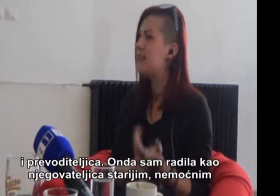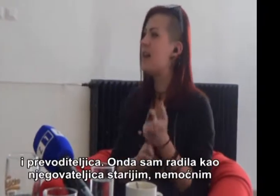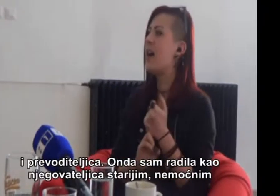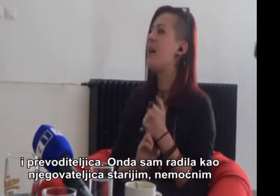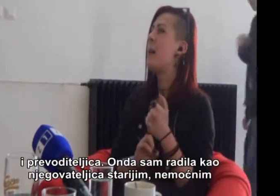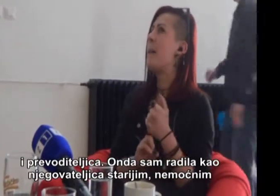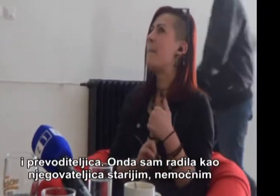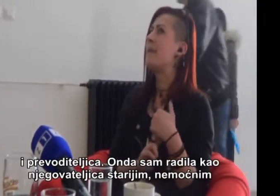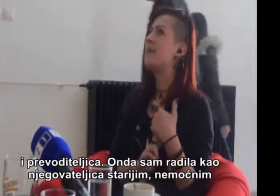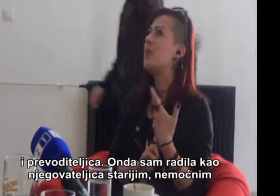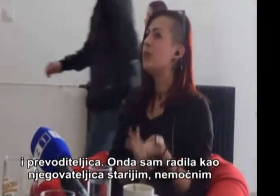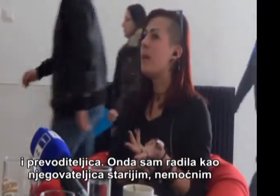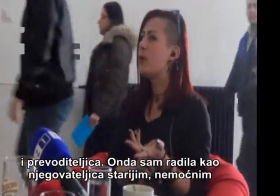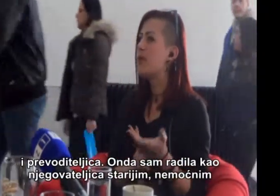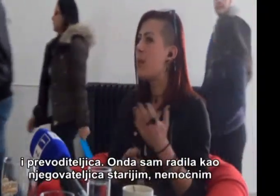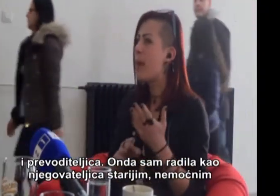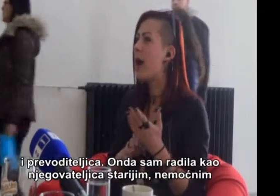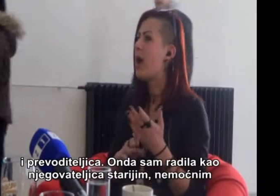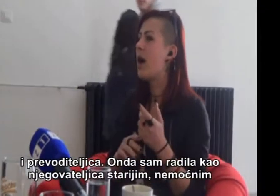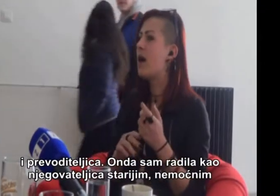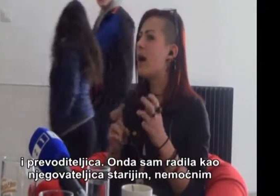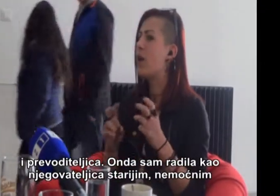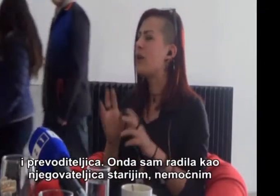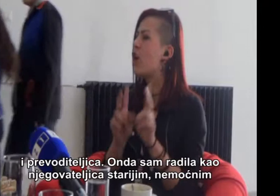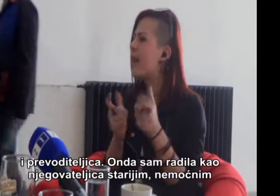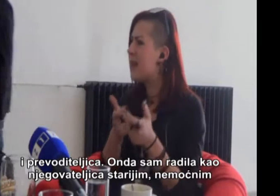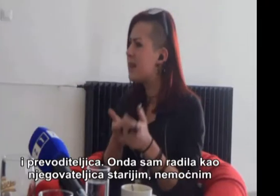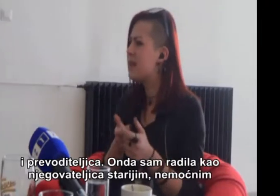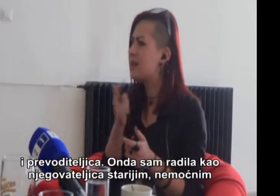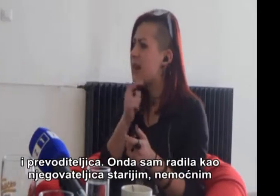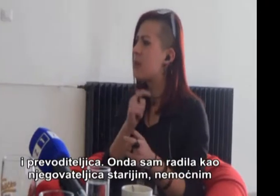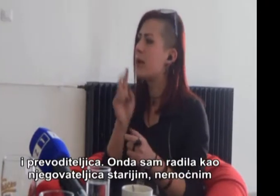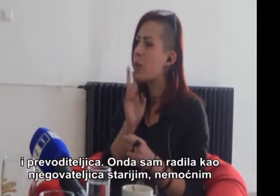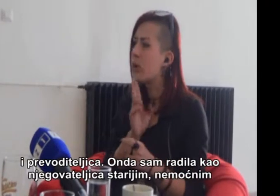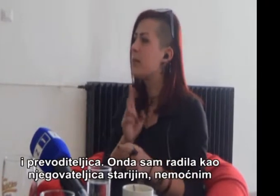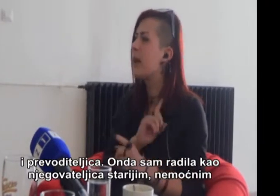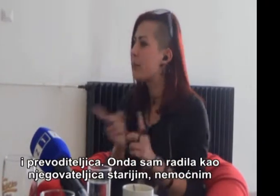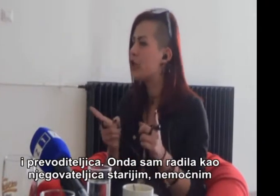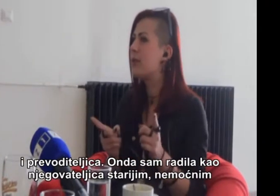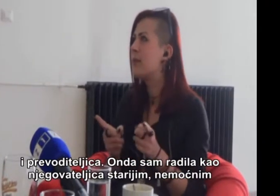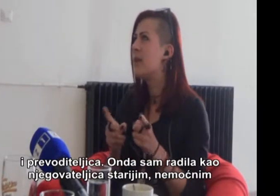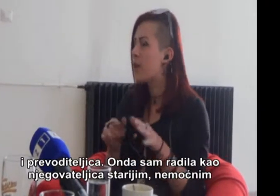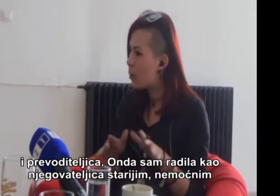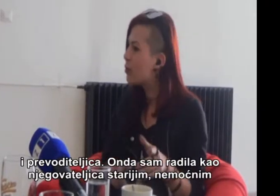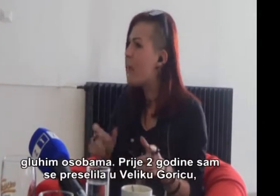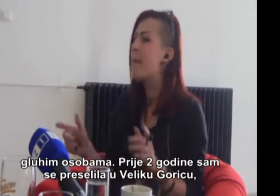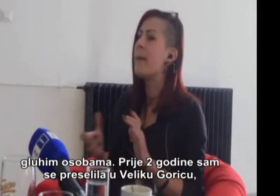primoćnica. Pa sam onda poslije pomagala kao njegova sestra taj u nemožu osobama.